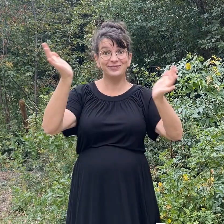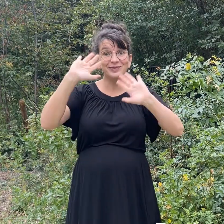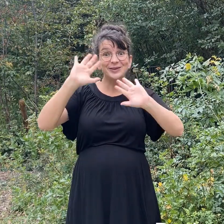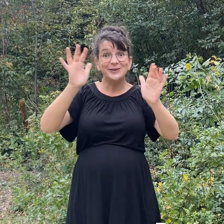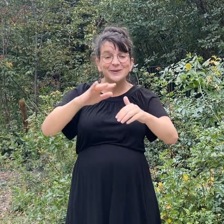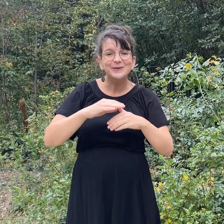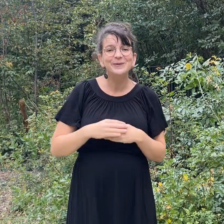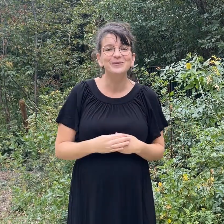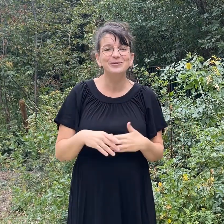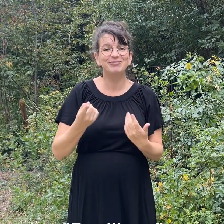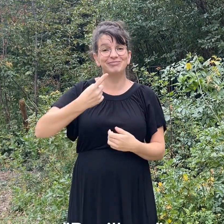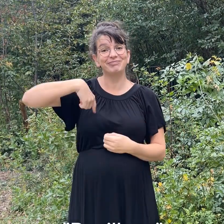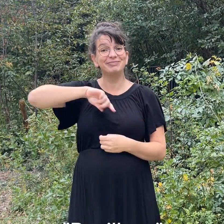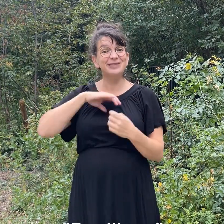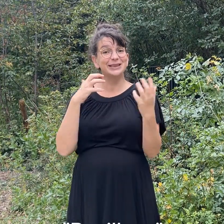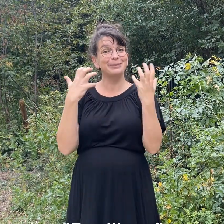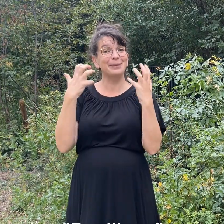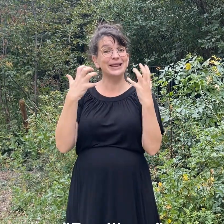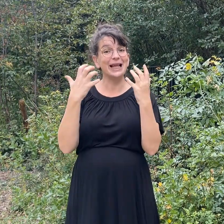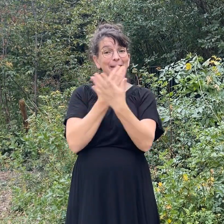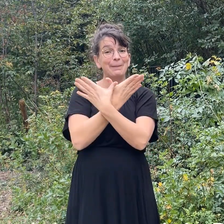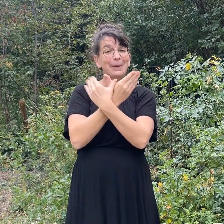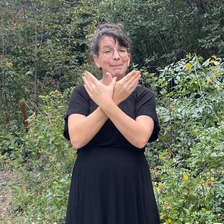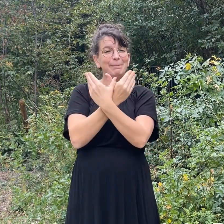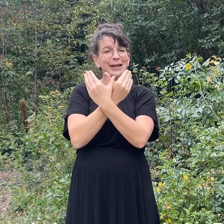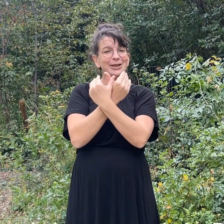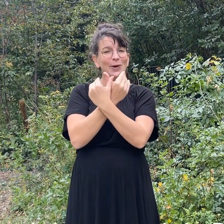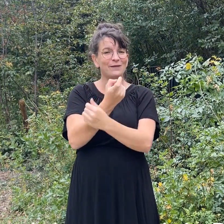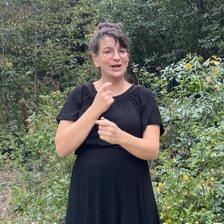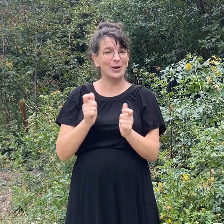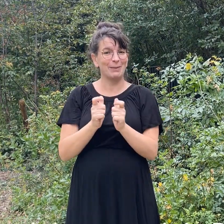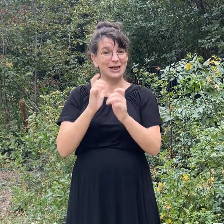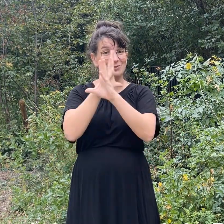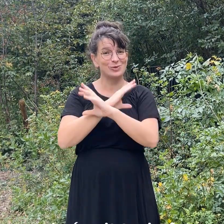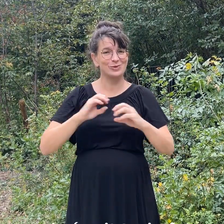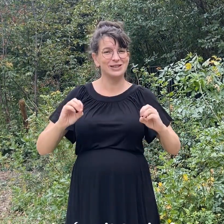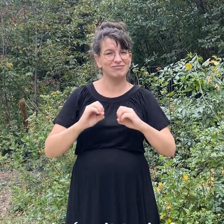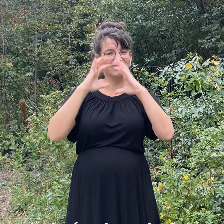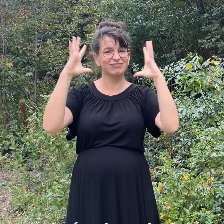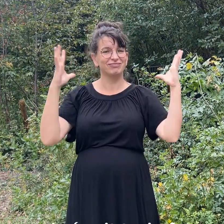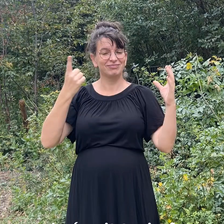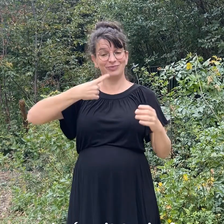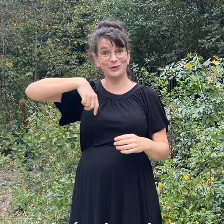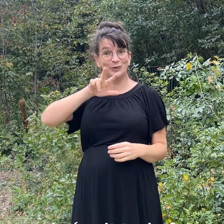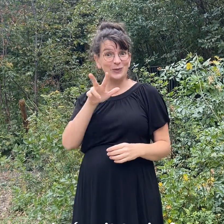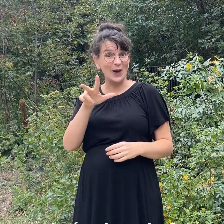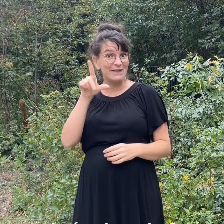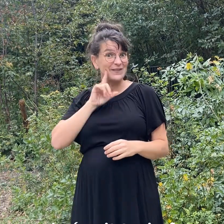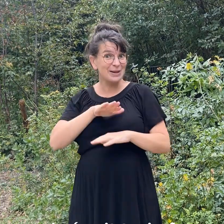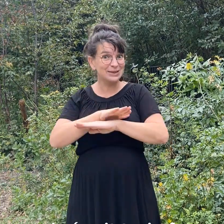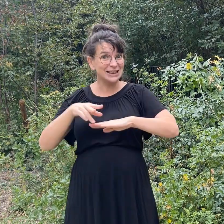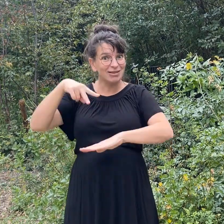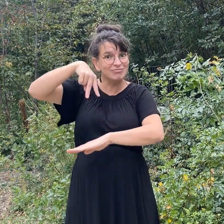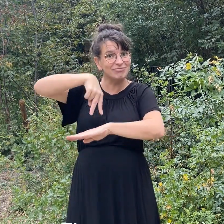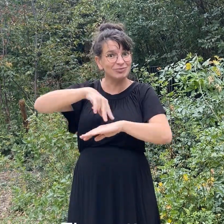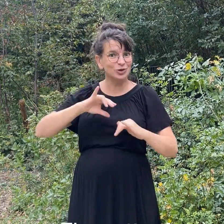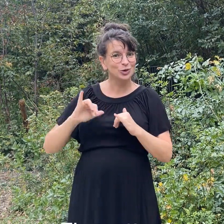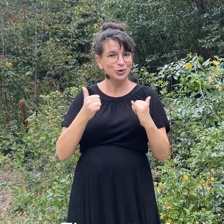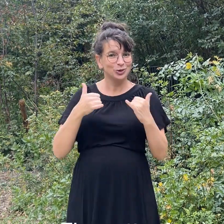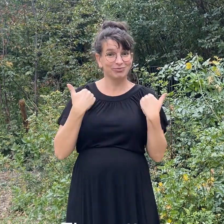Bonjour. Papillon est un spectacle de la compagnie Le Bruit du Silence qui réunit 3 femmes au plateau, Tumette, Agnès